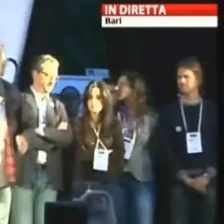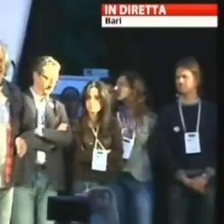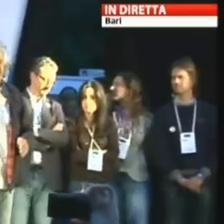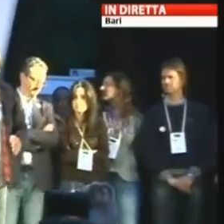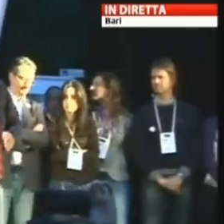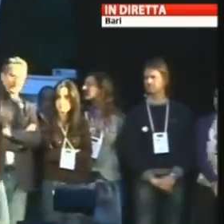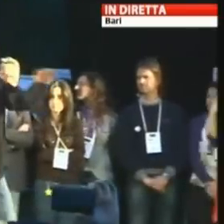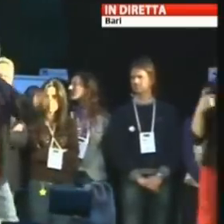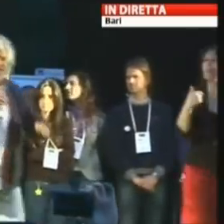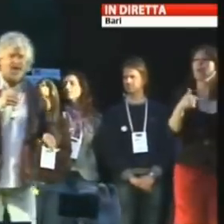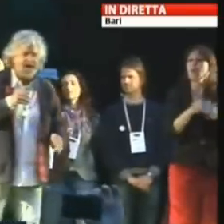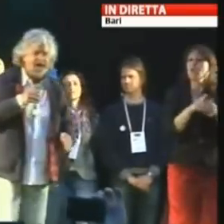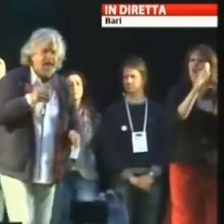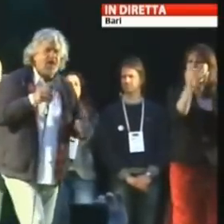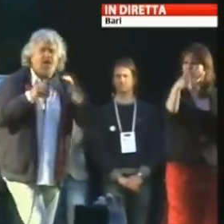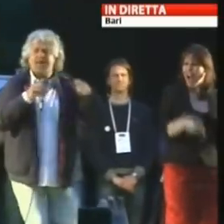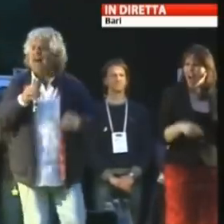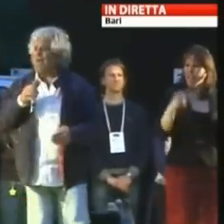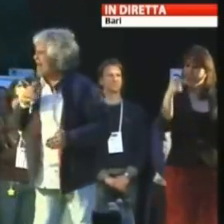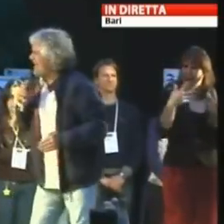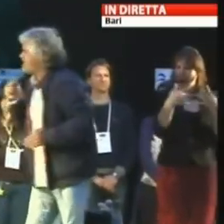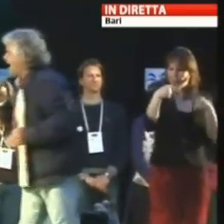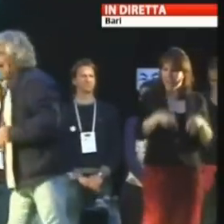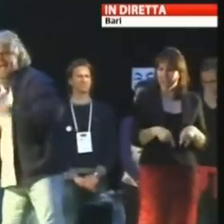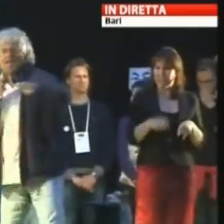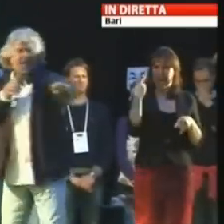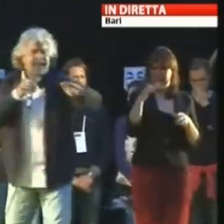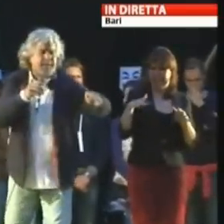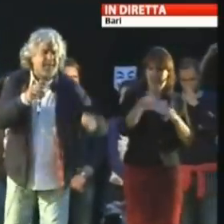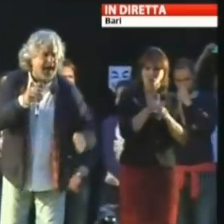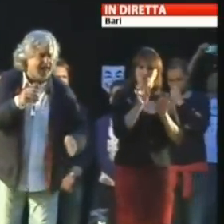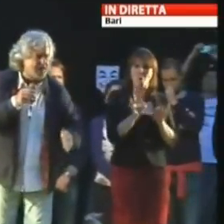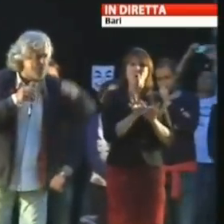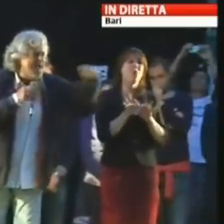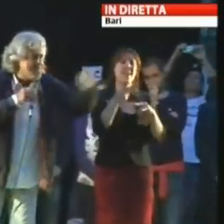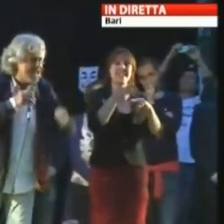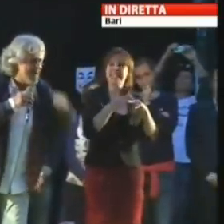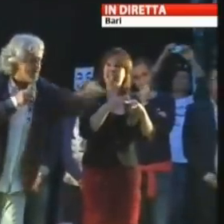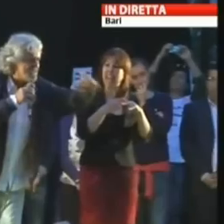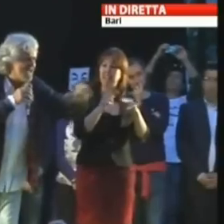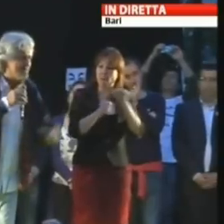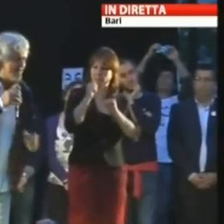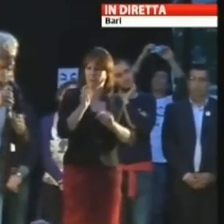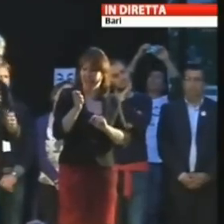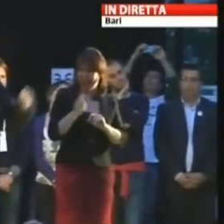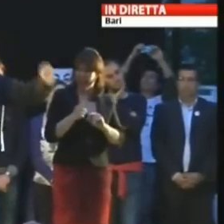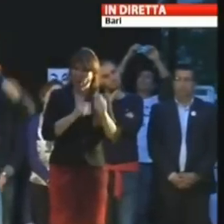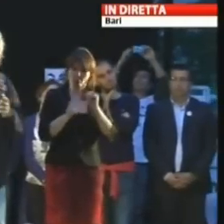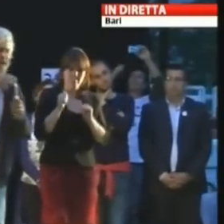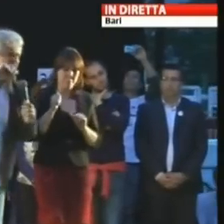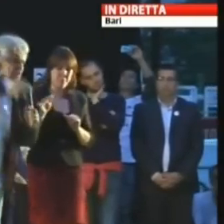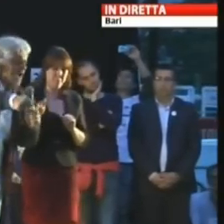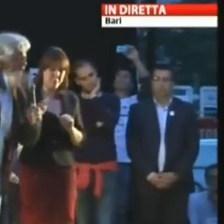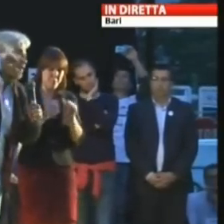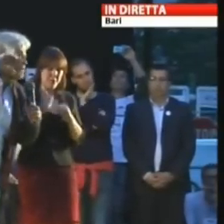in Sud America e in Grecia. E allora come fanno a farsi pagare? Schede prepagate, tu paghi prima con una scheda prepagata e